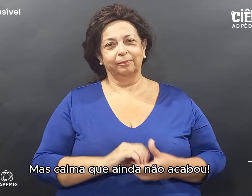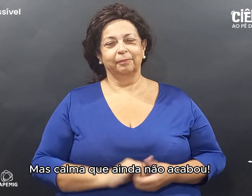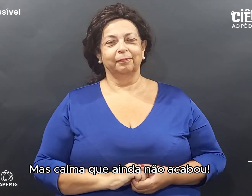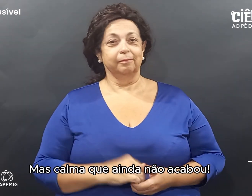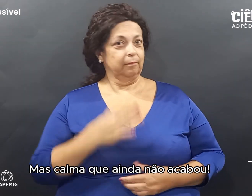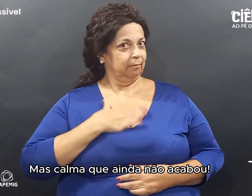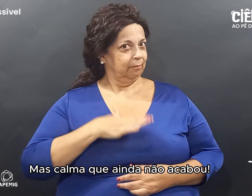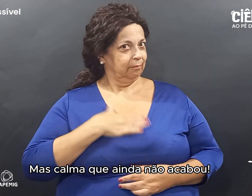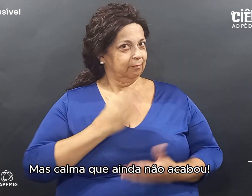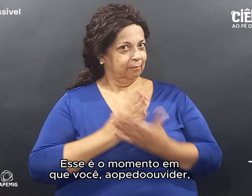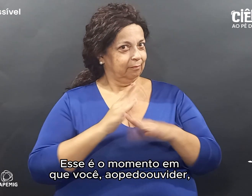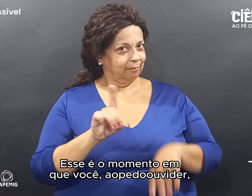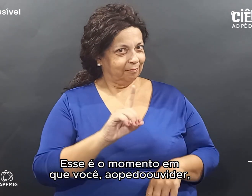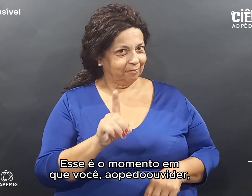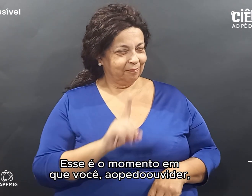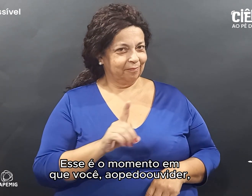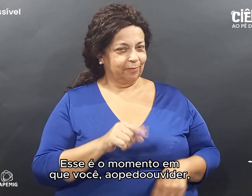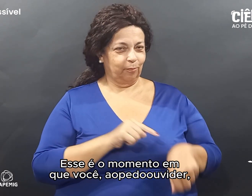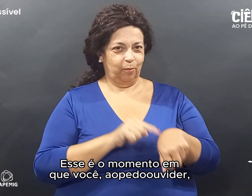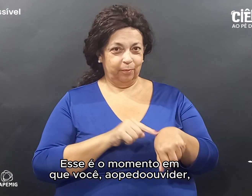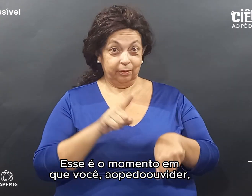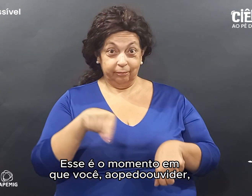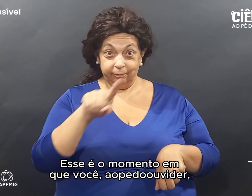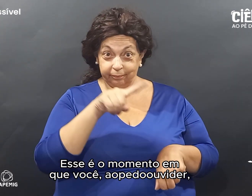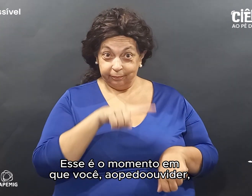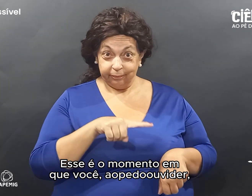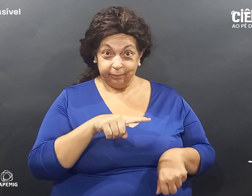Mas calma que ainda não acabou. Esse é o momento em que